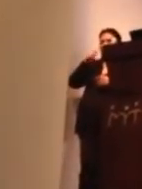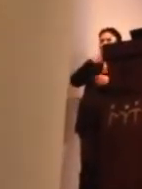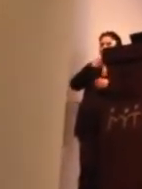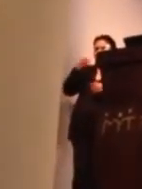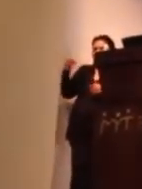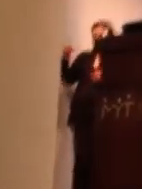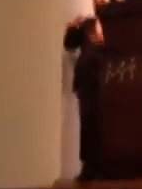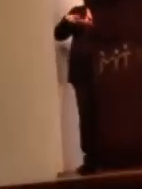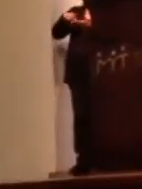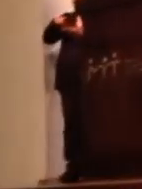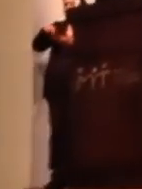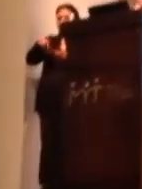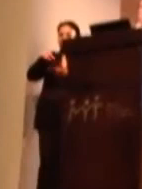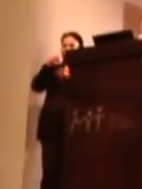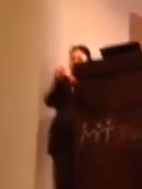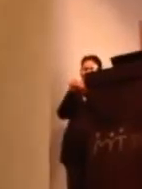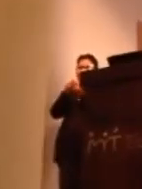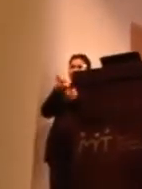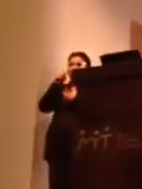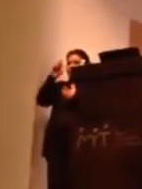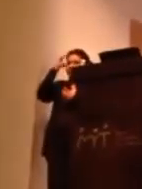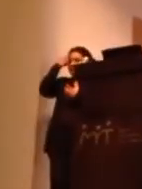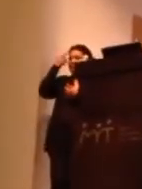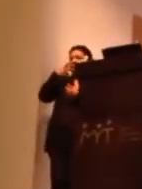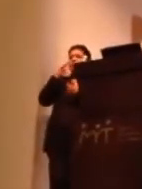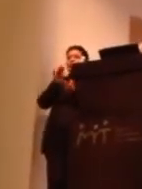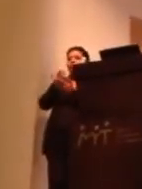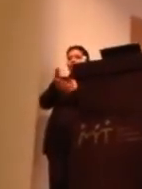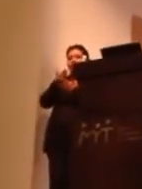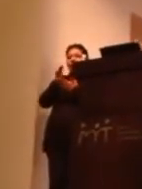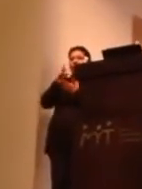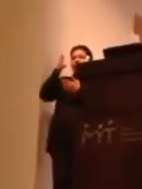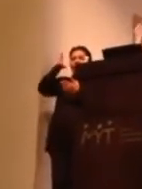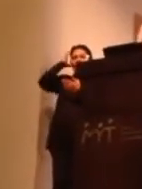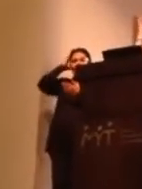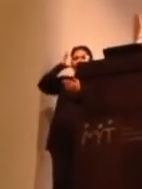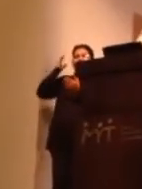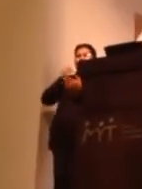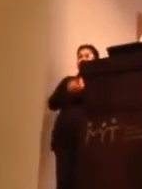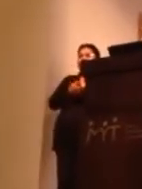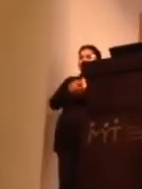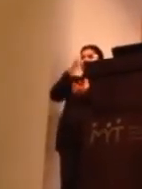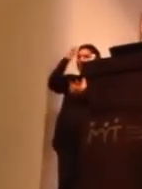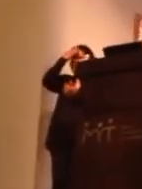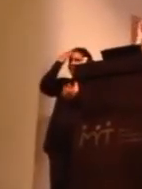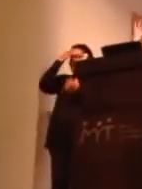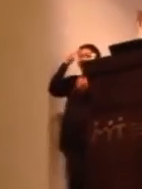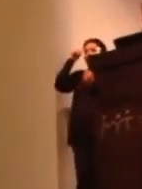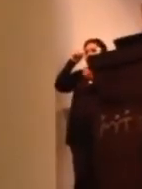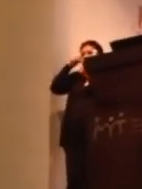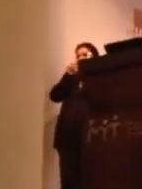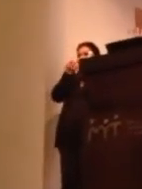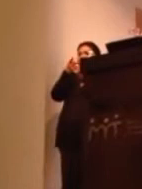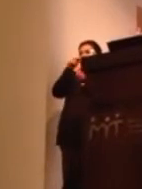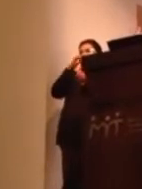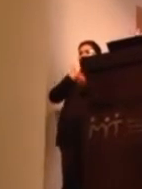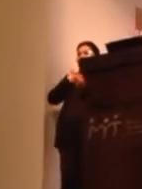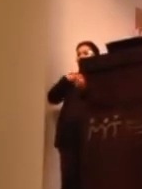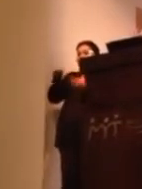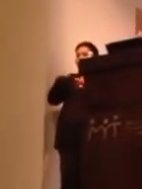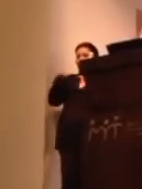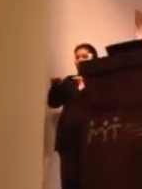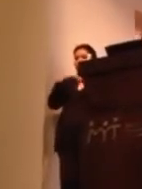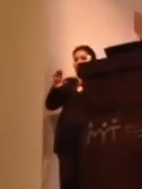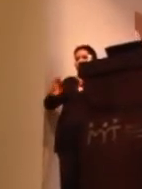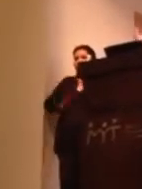coordinación. Y esto también hay que recordar que hay una parte del cerebro, también en la corteza prefrontal hay una parte que tiene que ver con los movimientos y